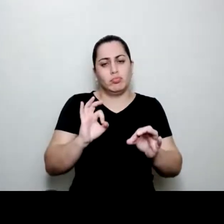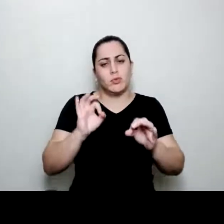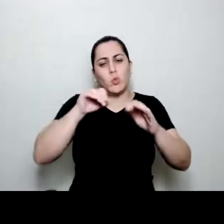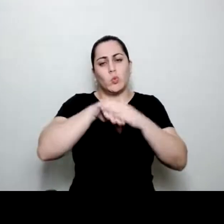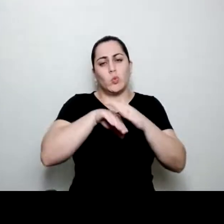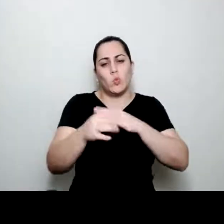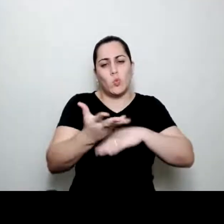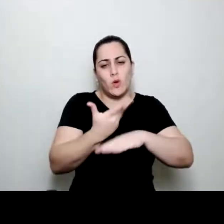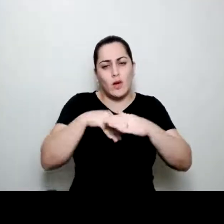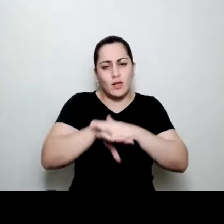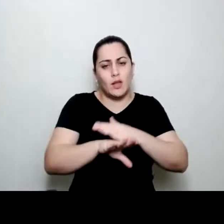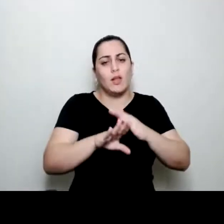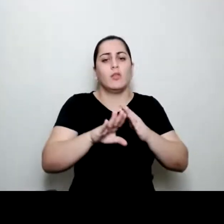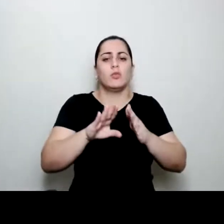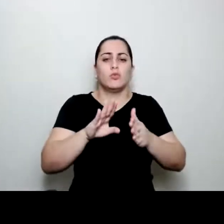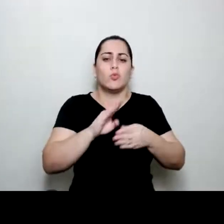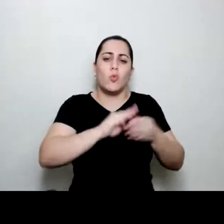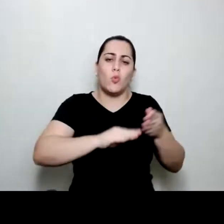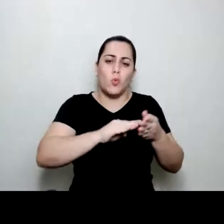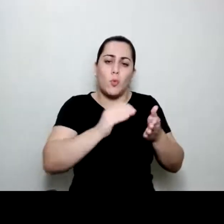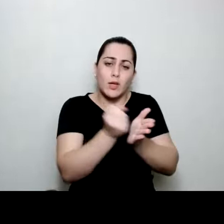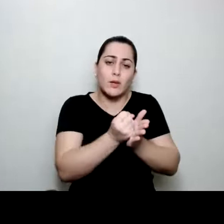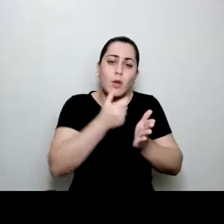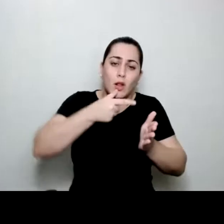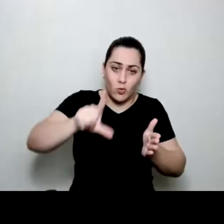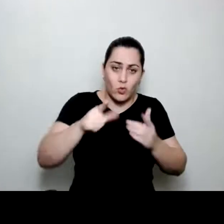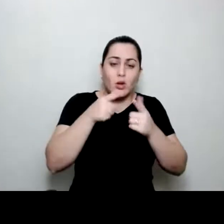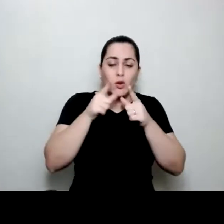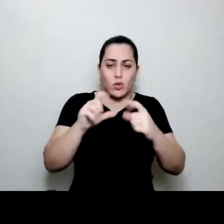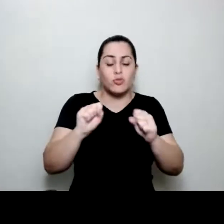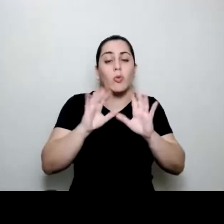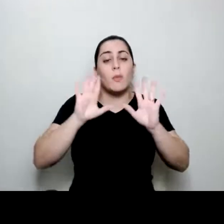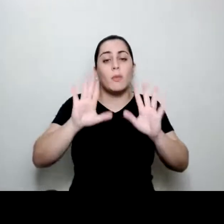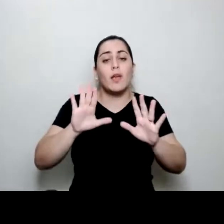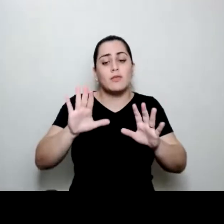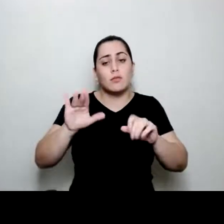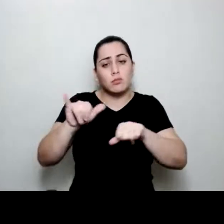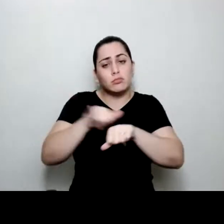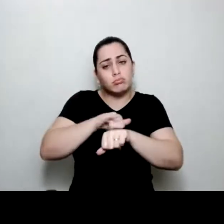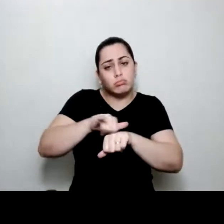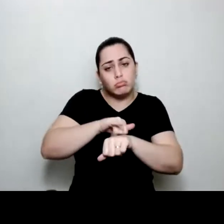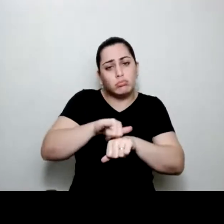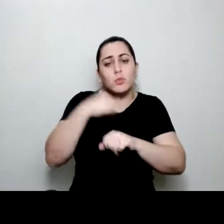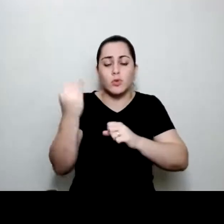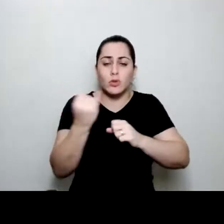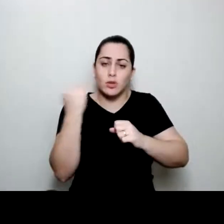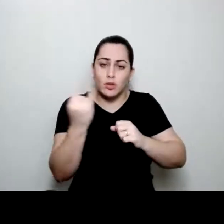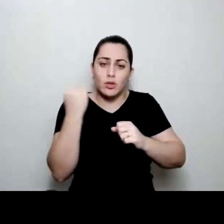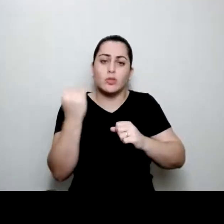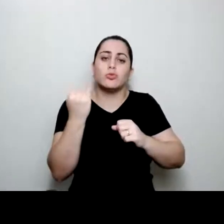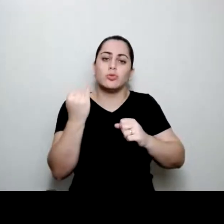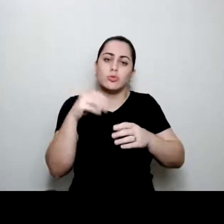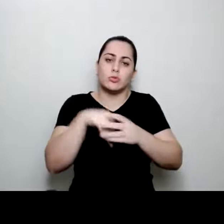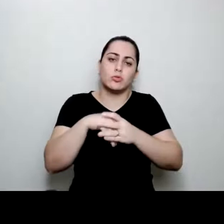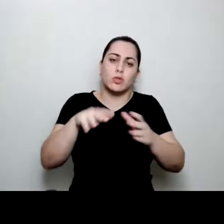salvaguarda desse patrimônio linguístico, mas é, no mínimo, estratégica, né? Bastante importante nesse